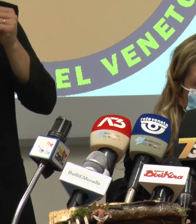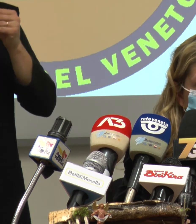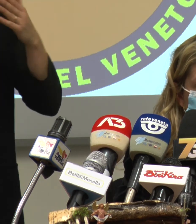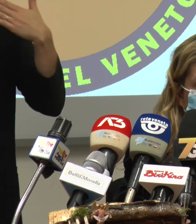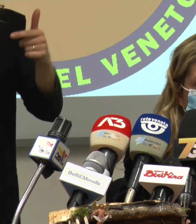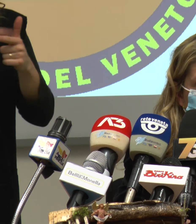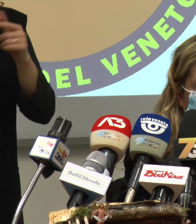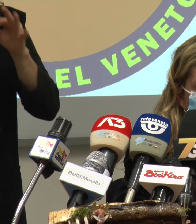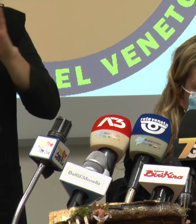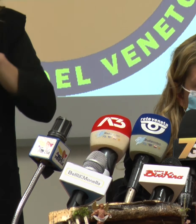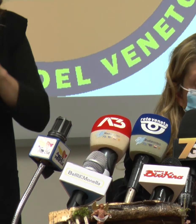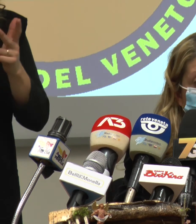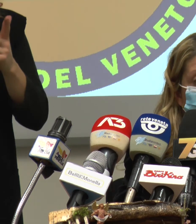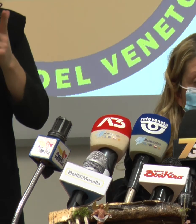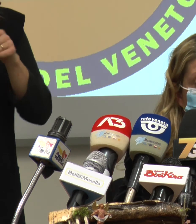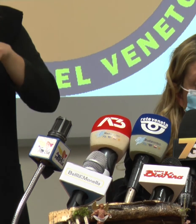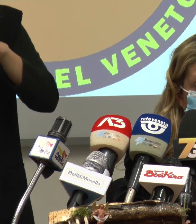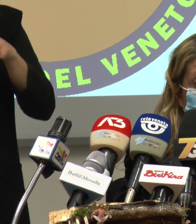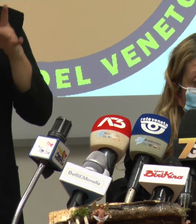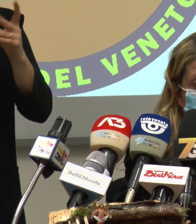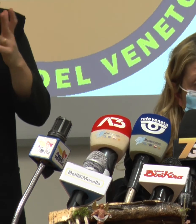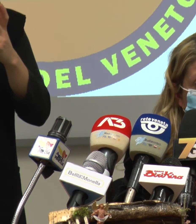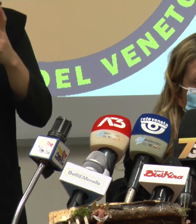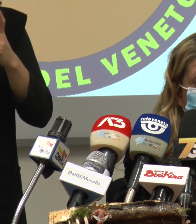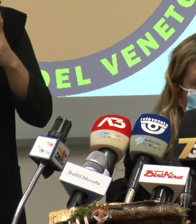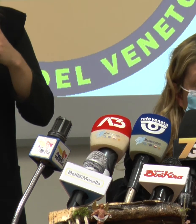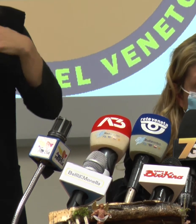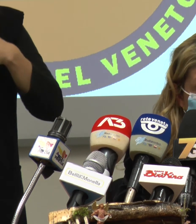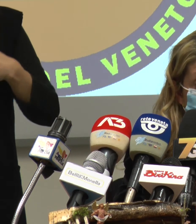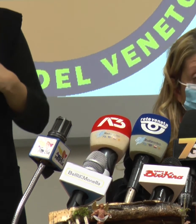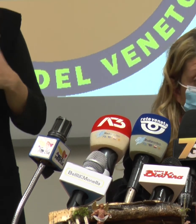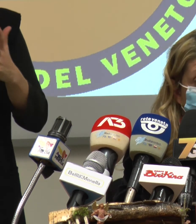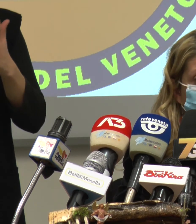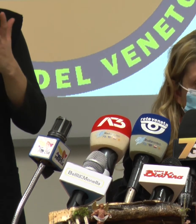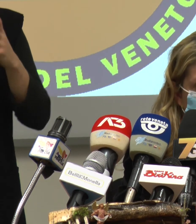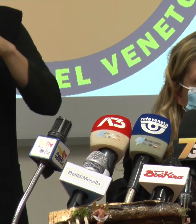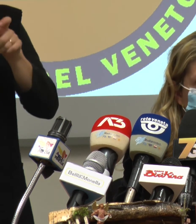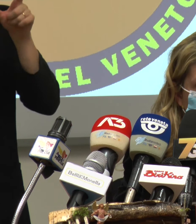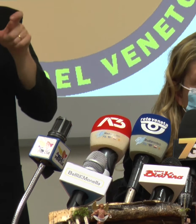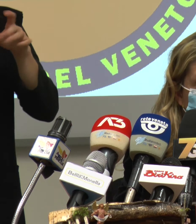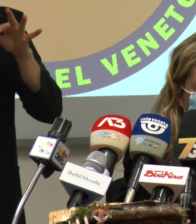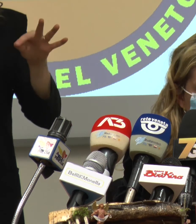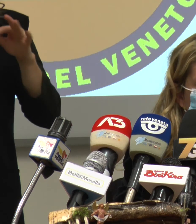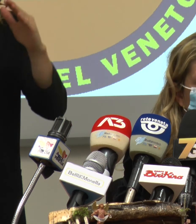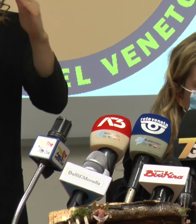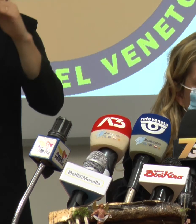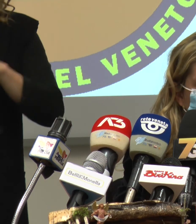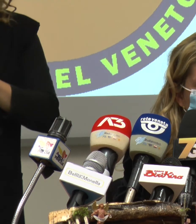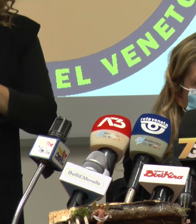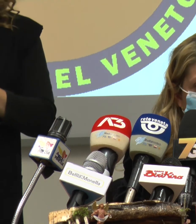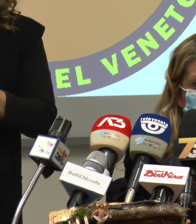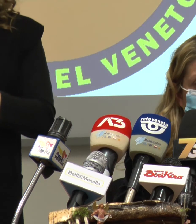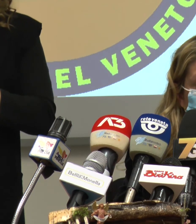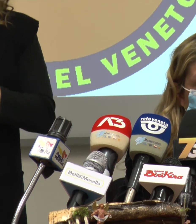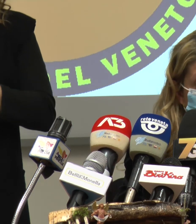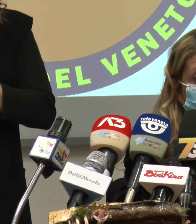terapia intensiva, le malattie infettive, la pneumologia, ma anche gli operatori del territorio che vanno a casa dei pazienti o che fanno presso i